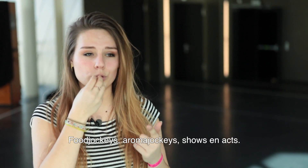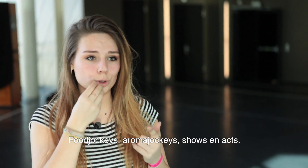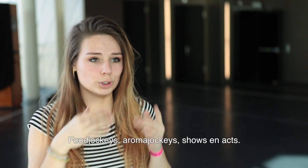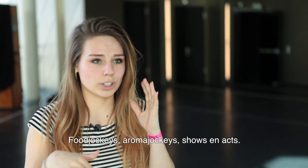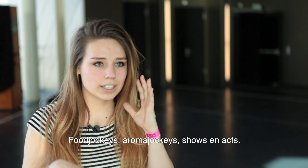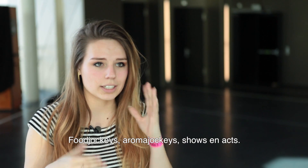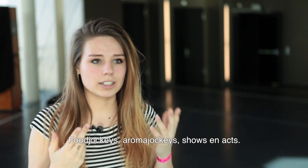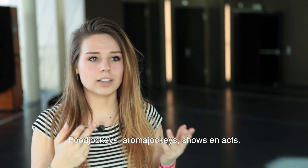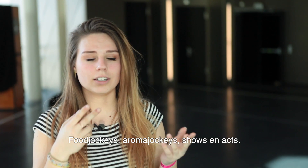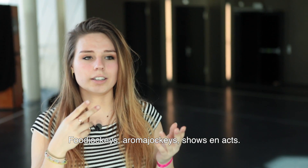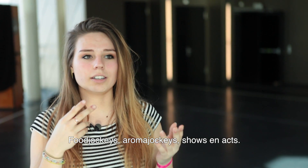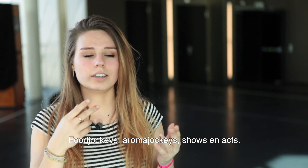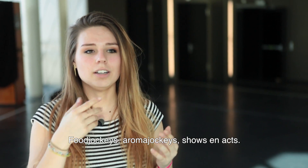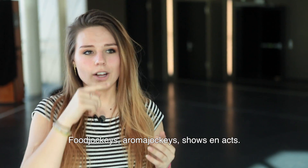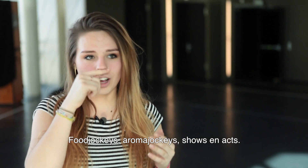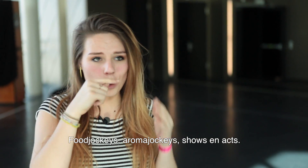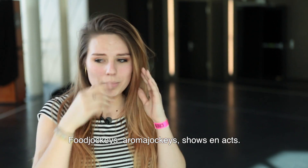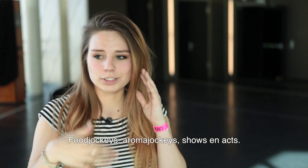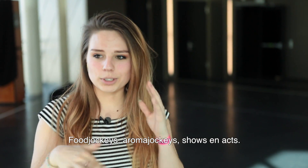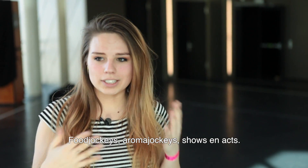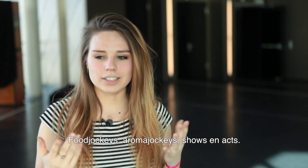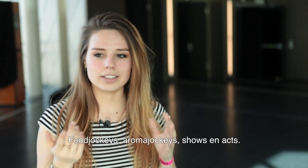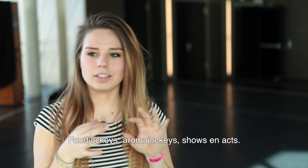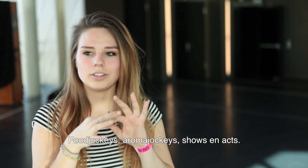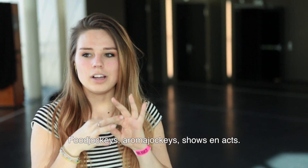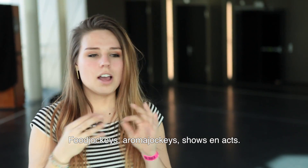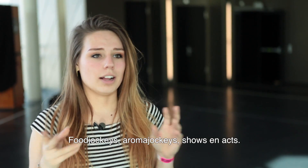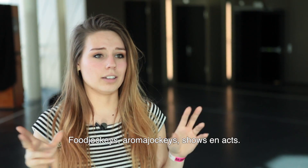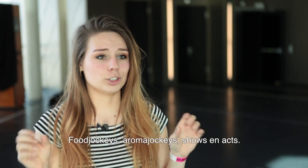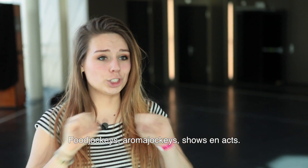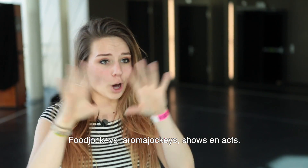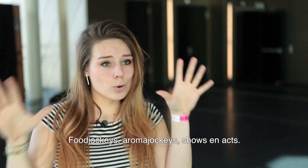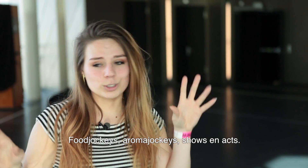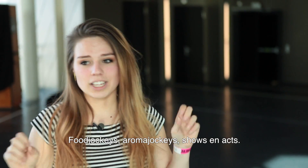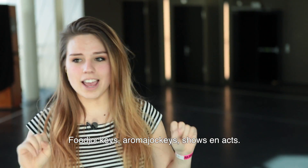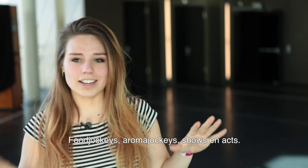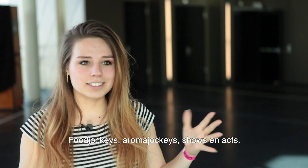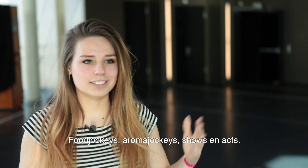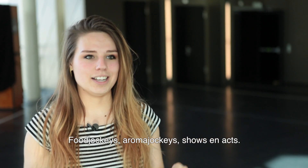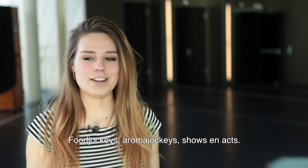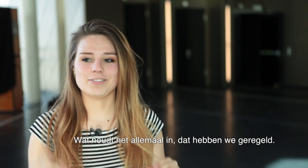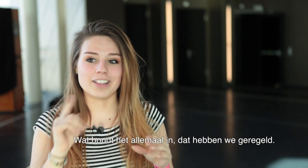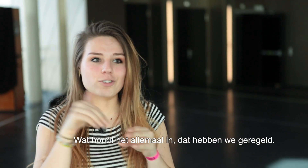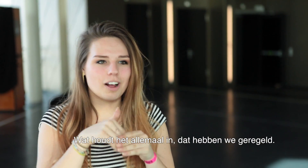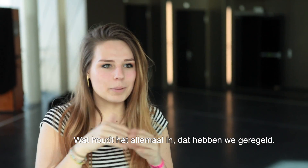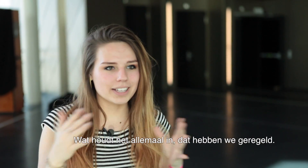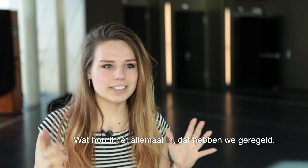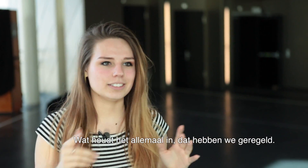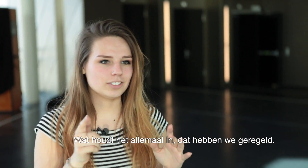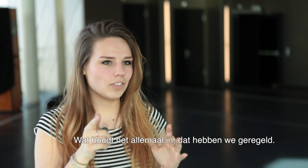Food jockey, aroma jockey en shows, acts. En wat houdt het allemaal in? Dat hebben